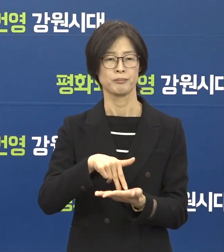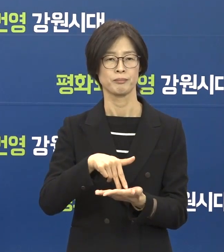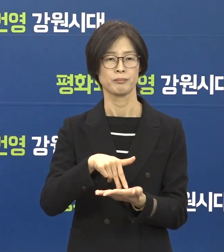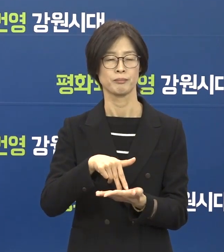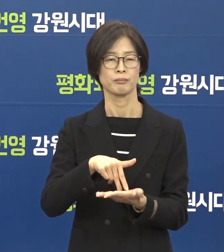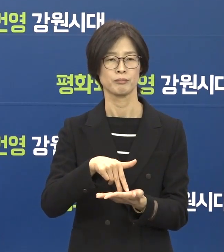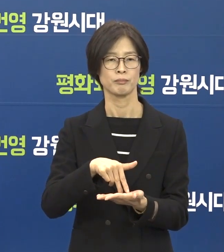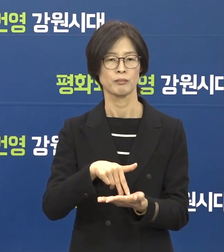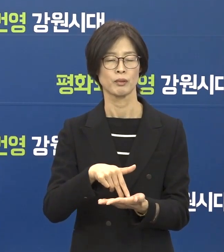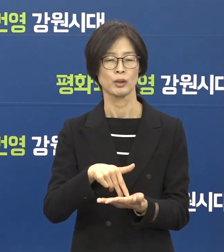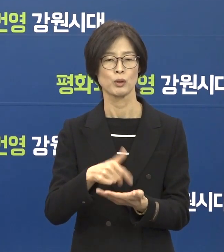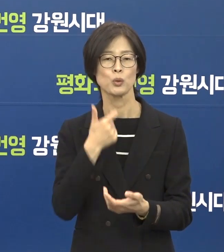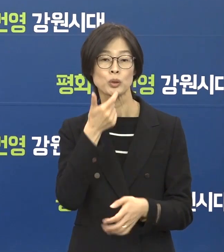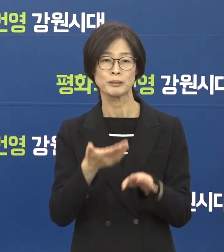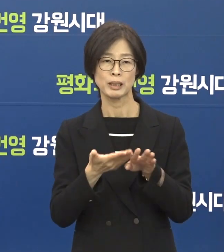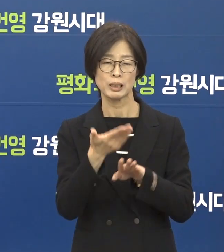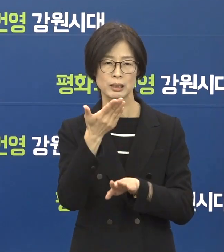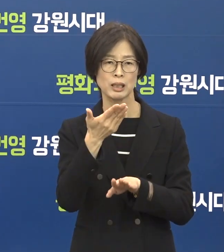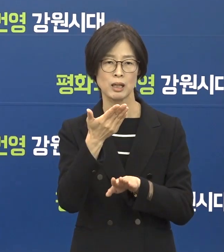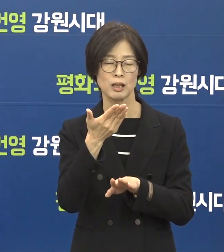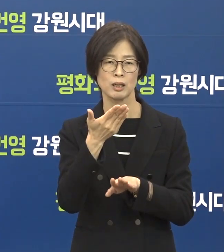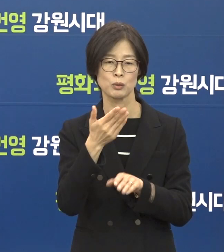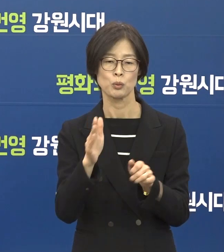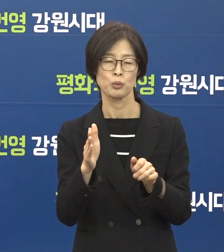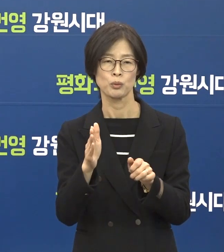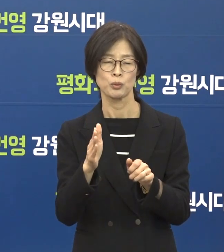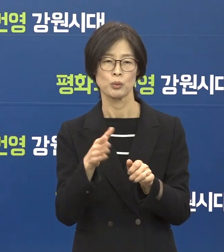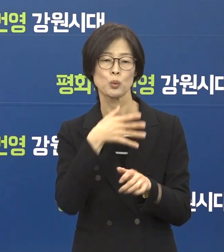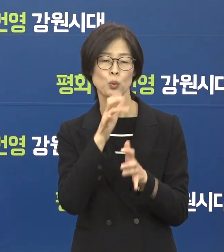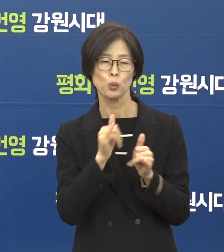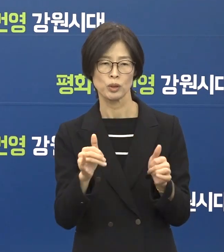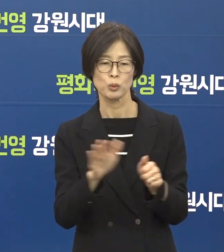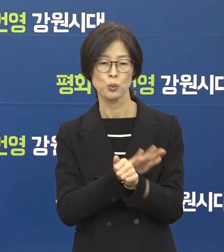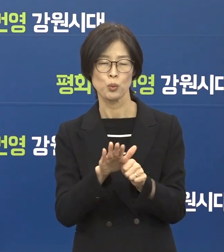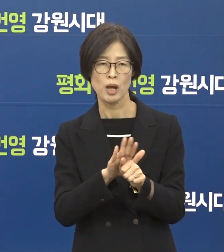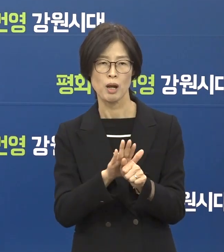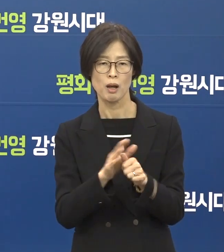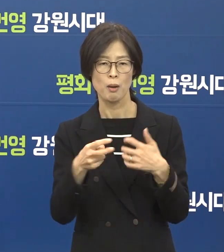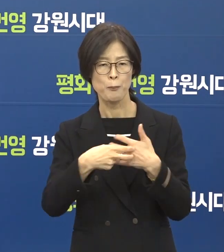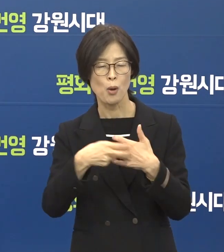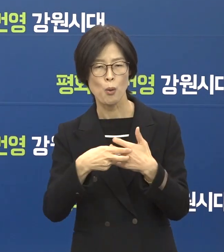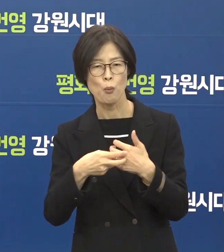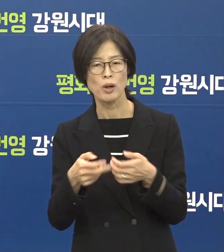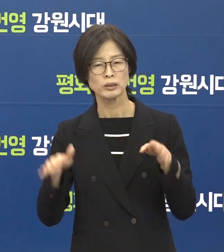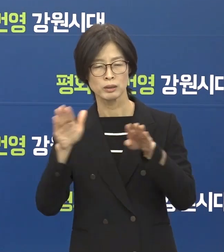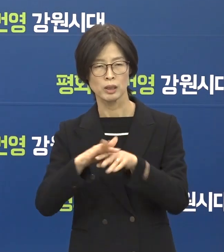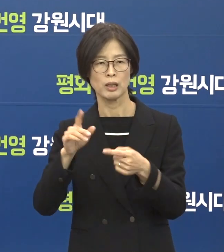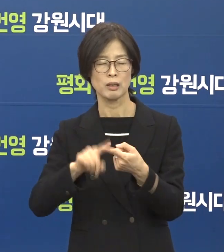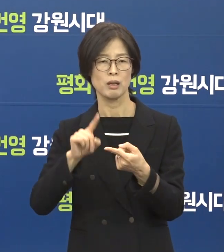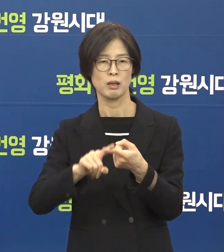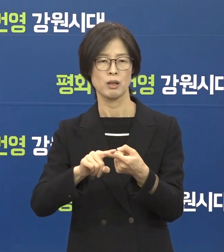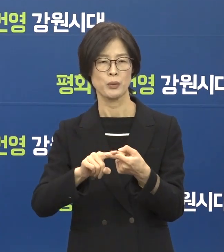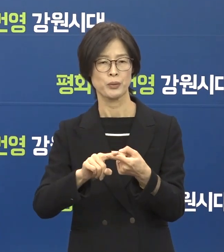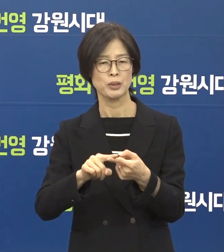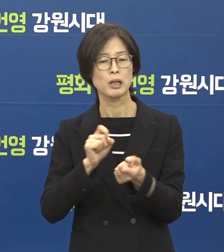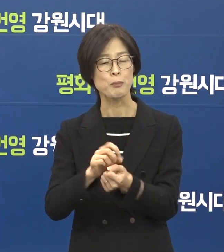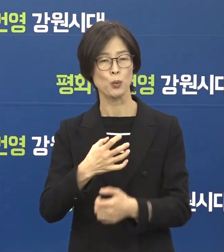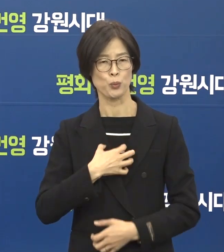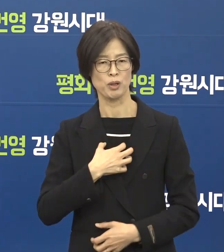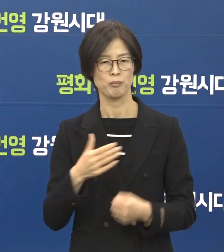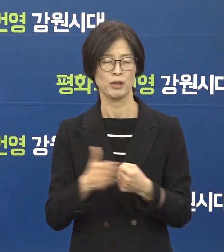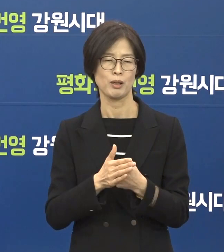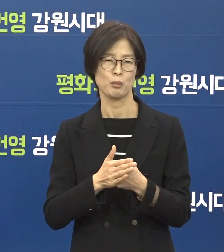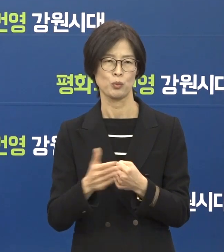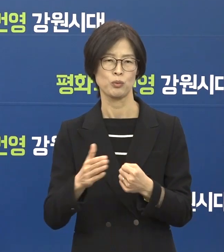고려하여 60세 이상 고령층, 요양병원, 요양시설 등 감염에 취약한 대상군에 대한 추가